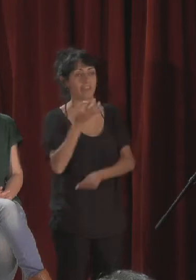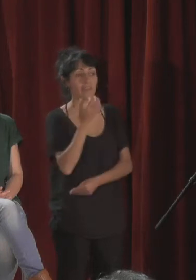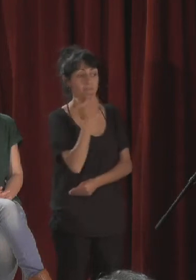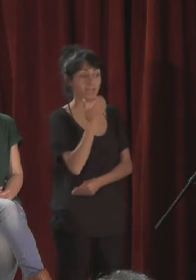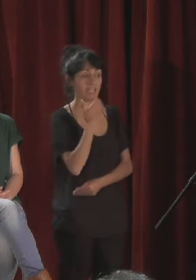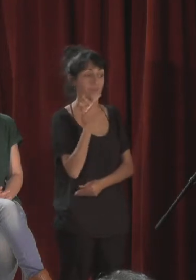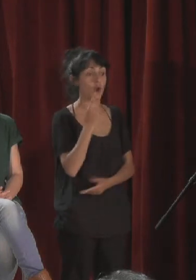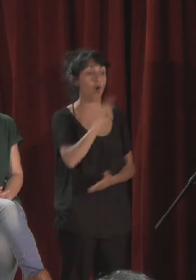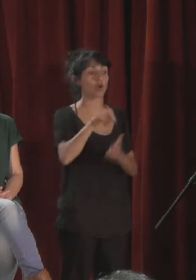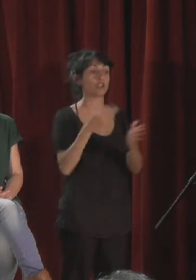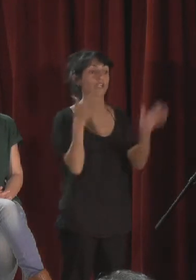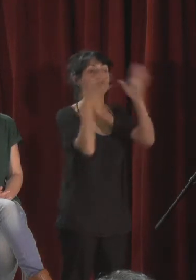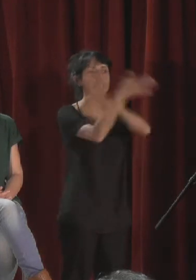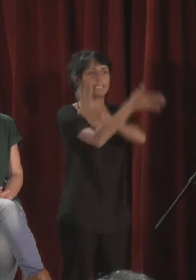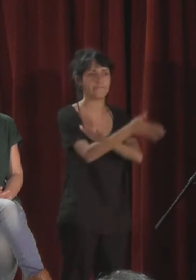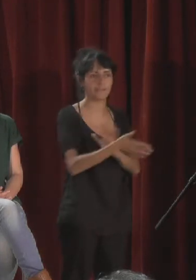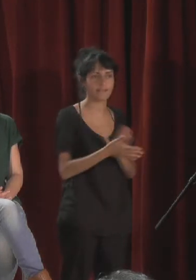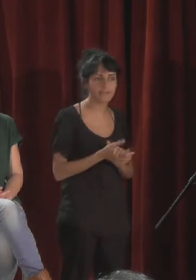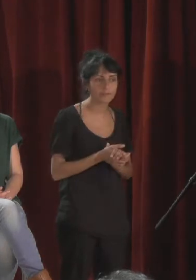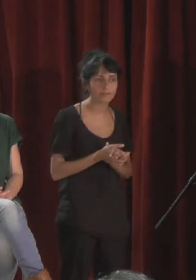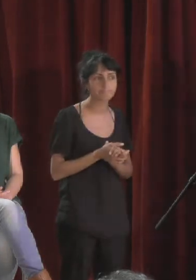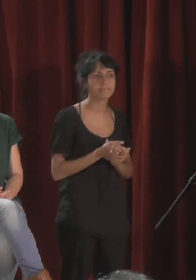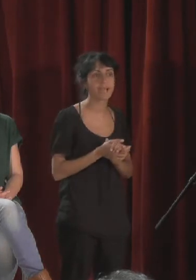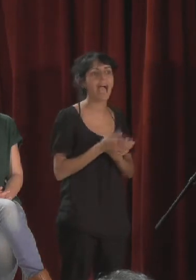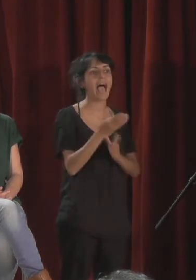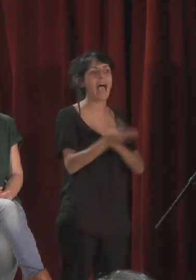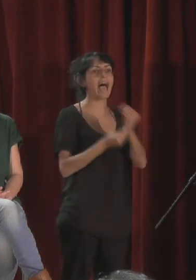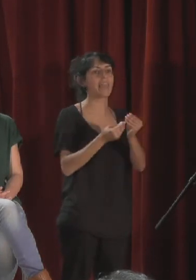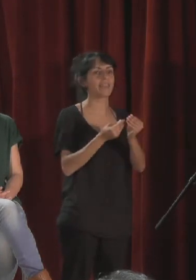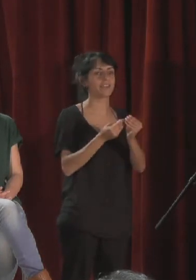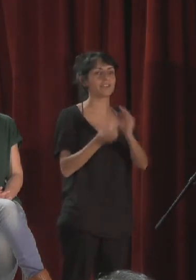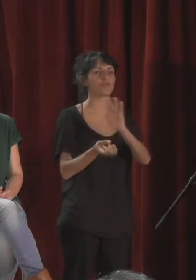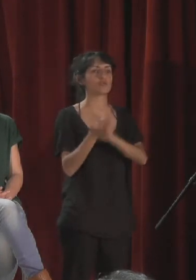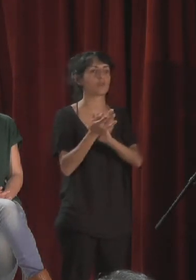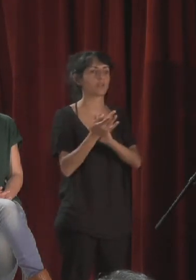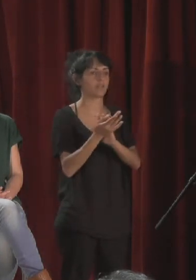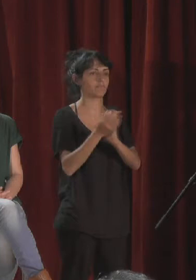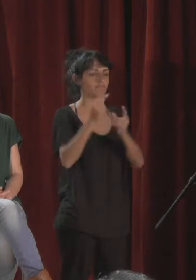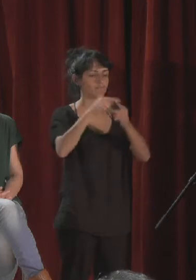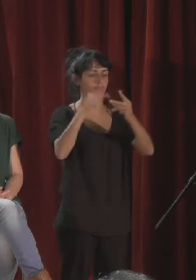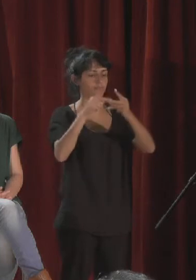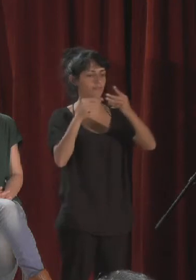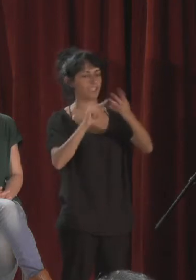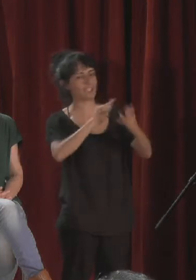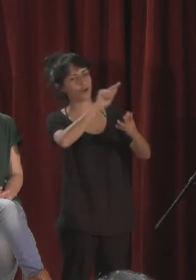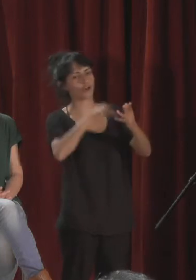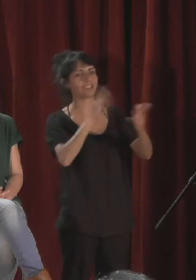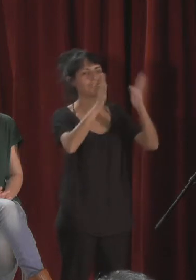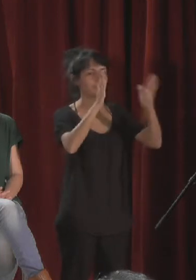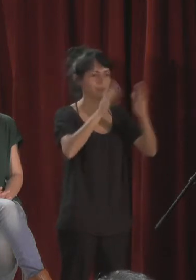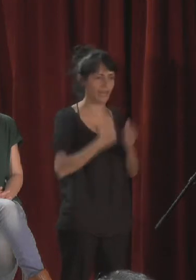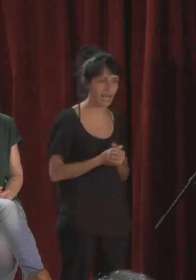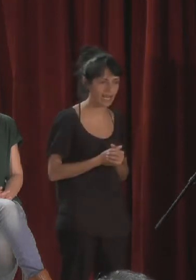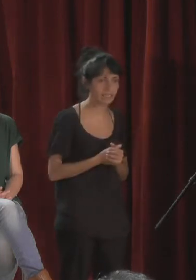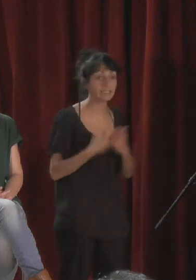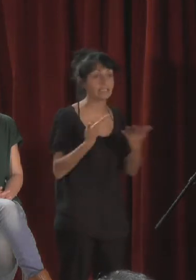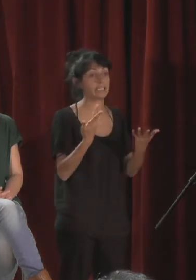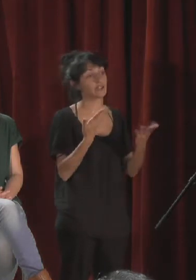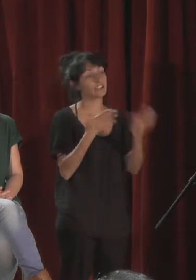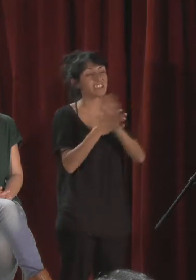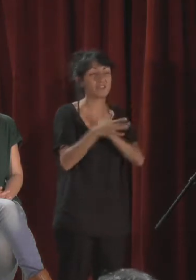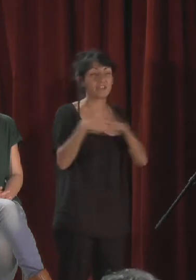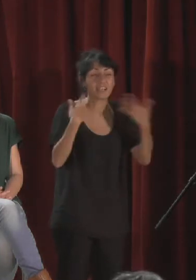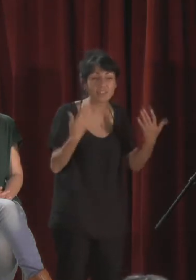o están transformando en 3 contratos temporais de 500 euros. E a eso lle chaman sair da crise. E nós